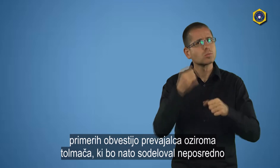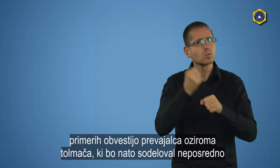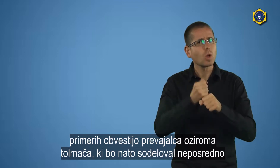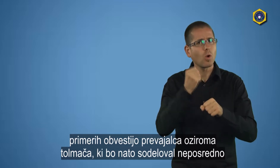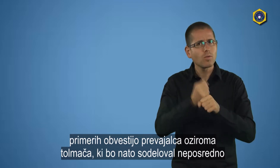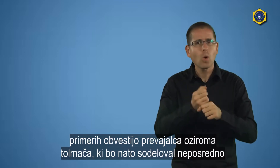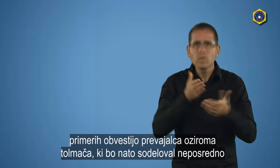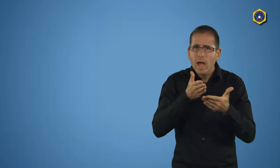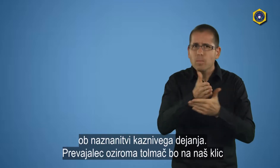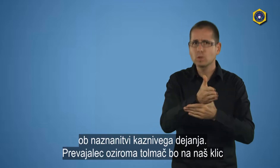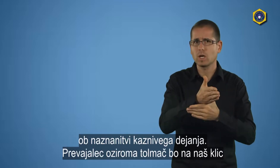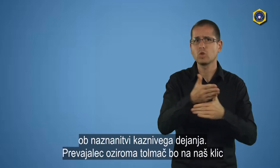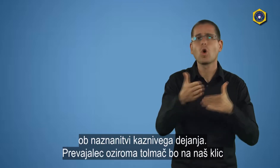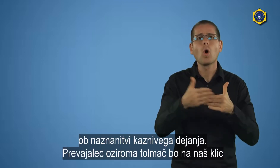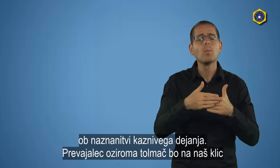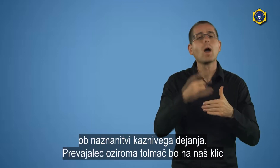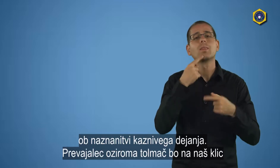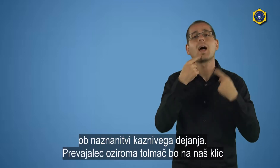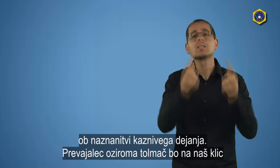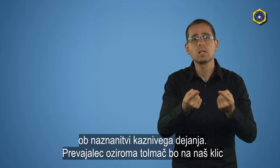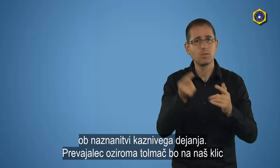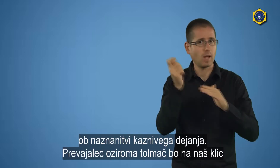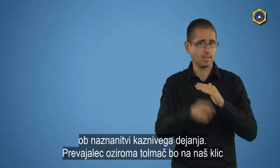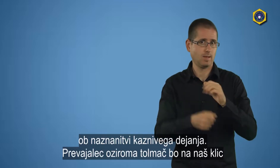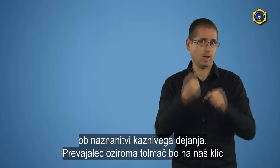sodeloval neposredno ob naznanitvi kaznivega dejanja.